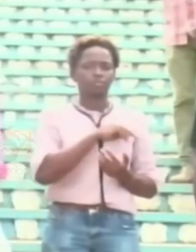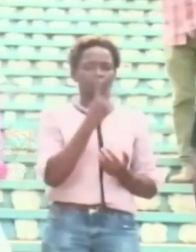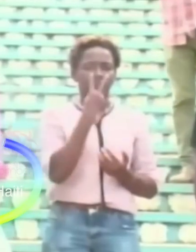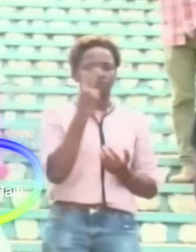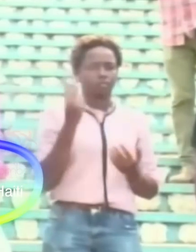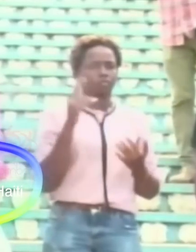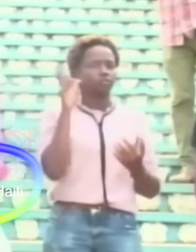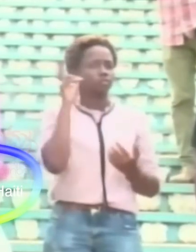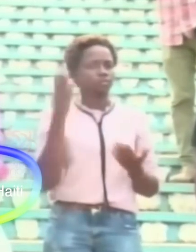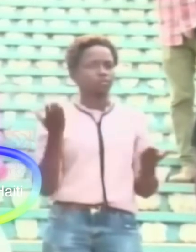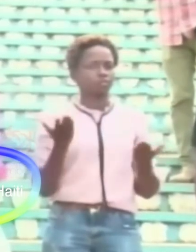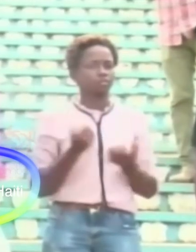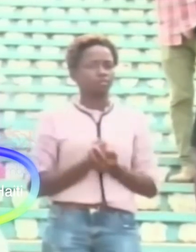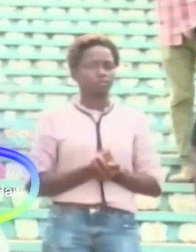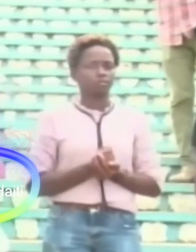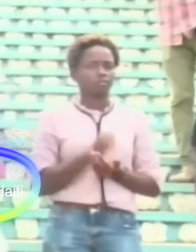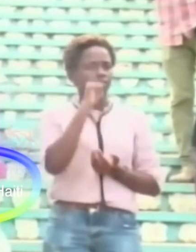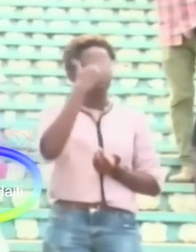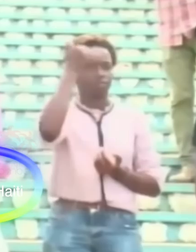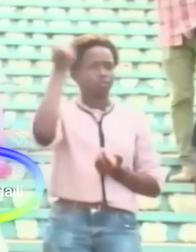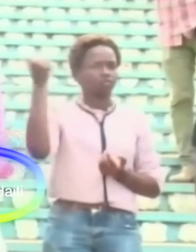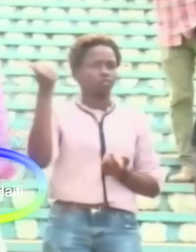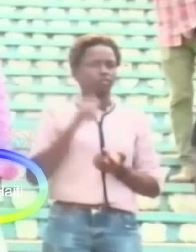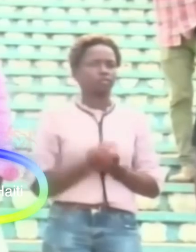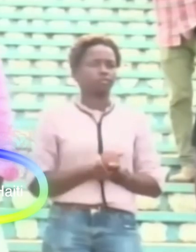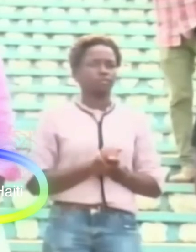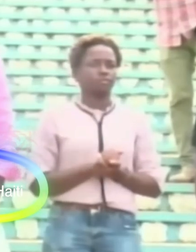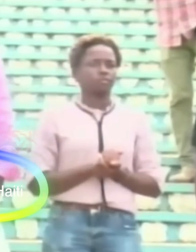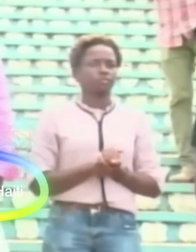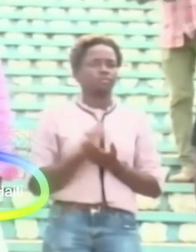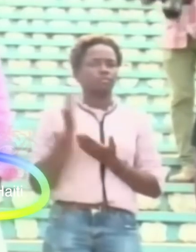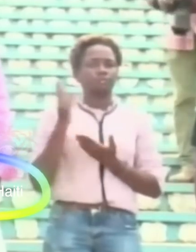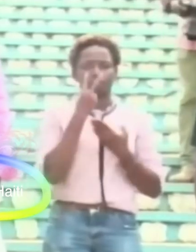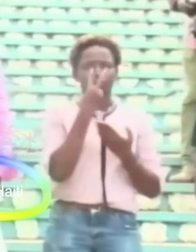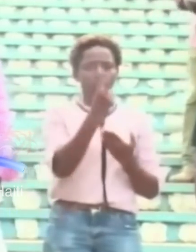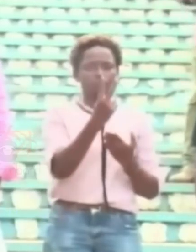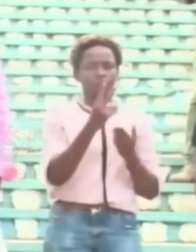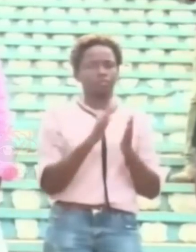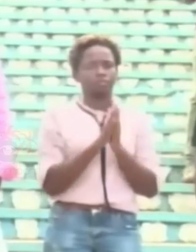k'ap gade m k'ap tande m la. Pas oublier moi wè document